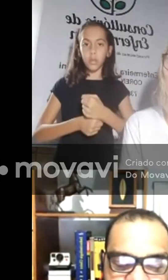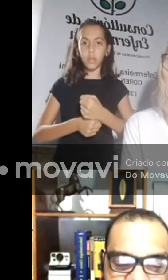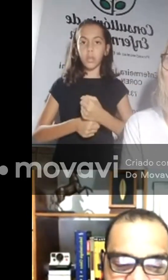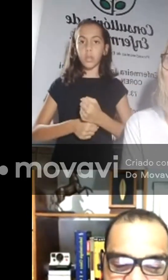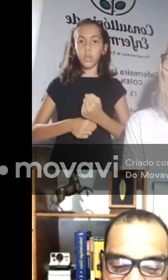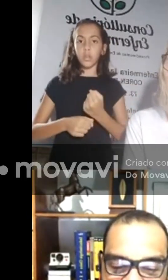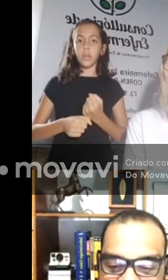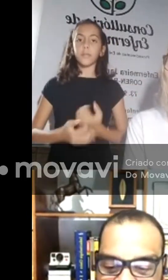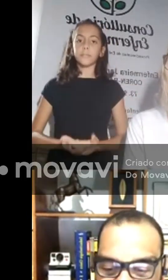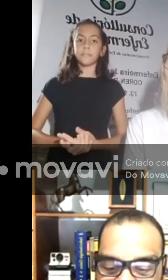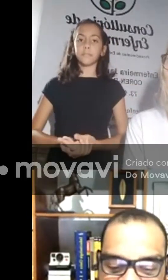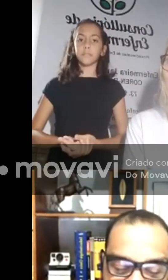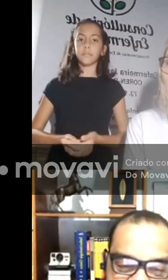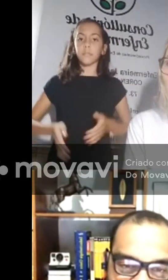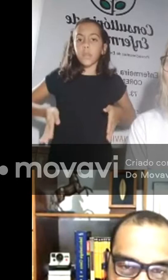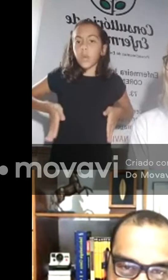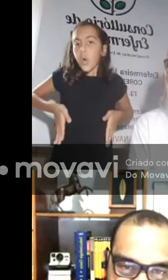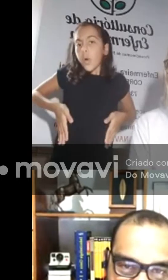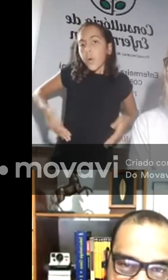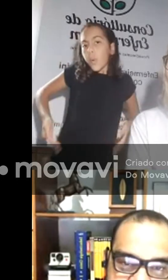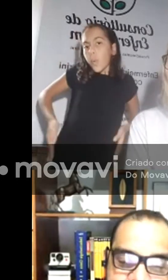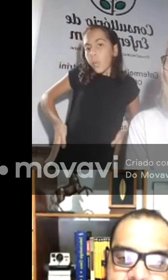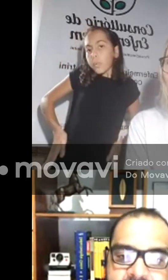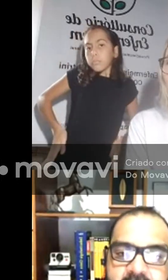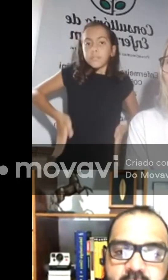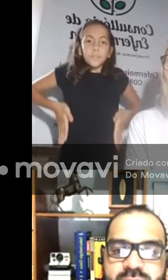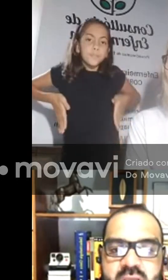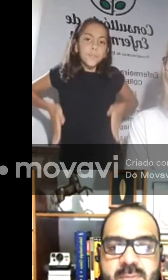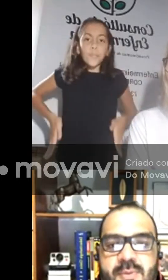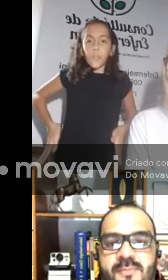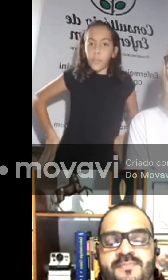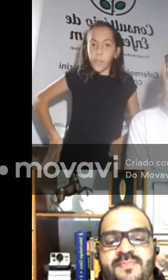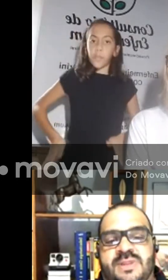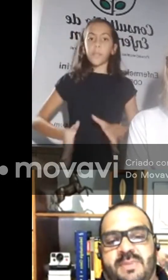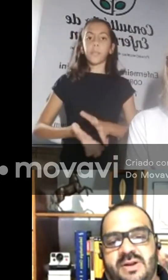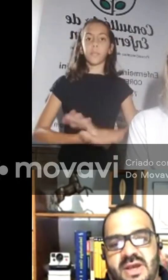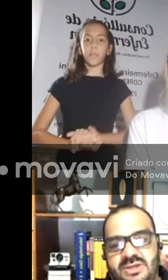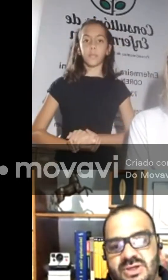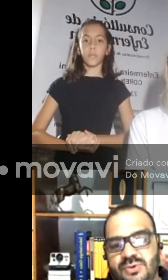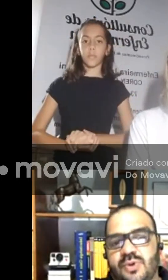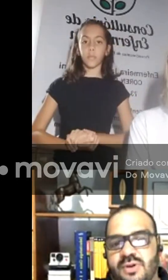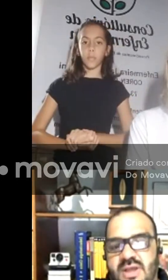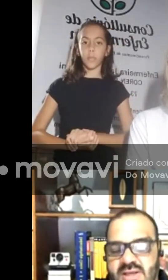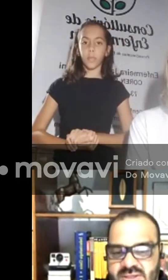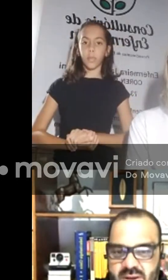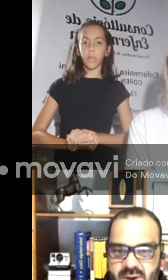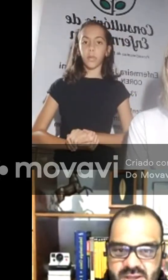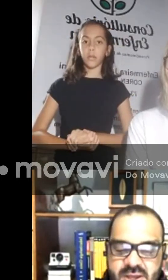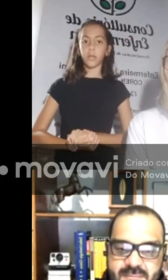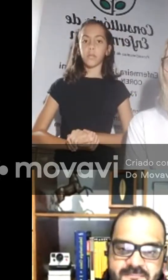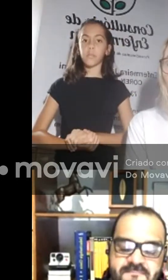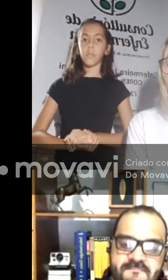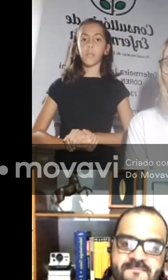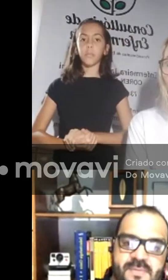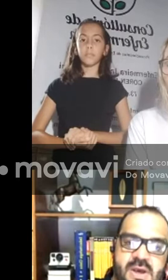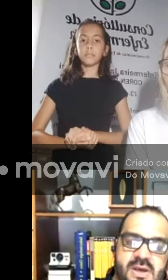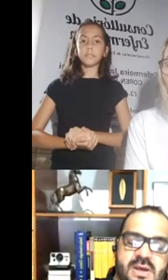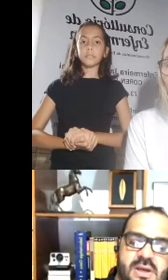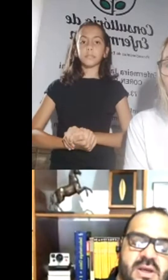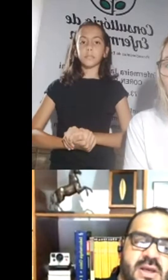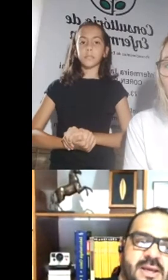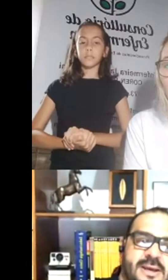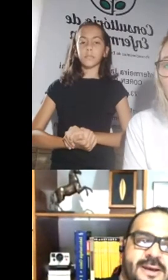toda de endocrinologia, metabologia também, há algum tempo. Trabalho na região do Nordeste da Bahia,